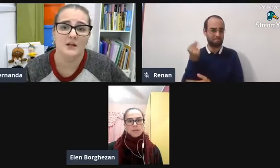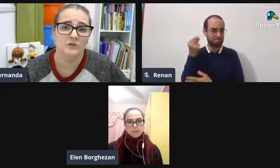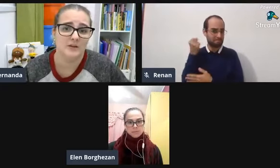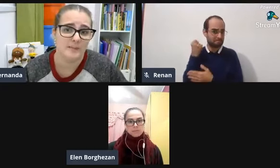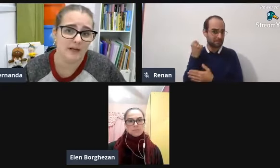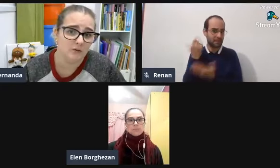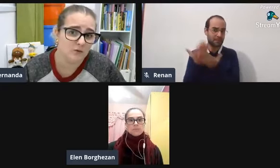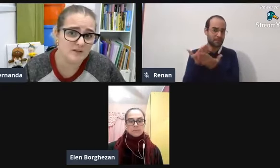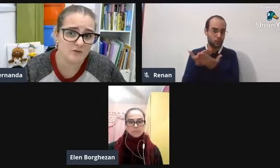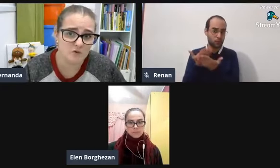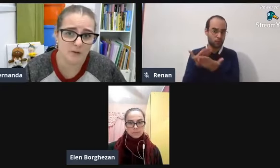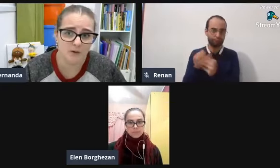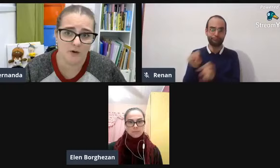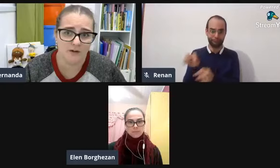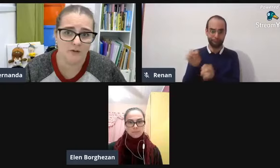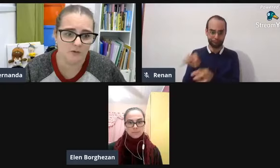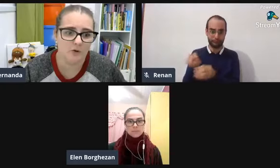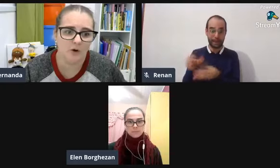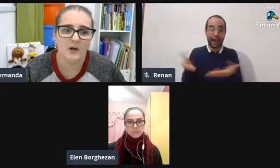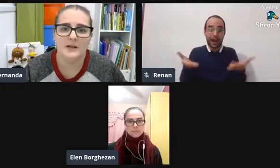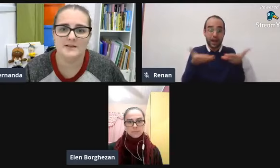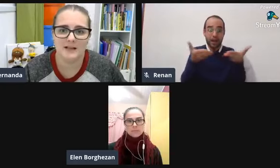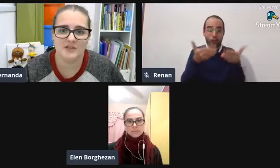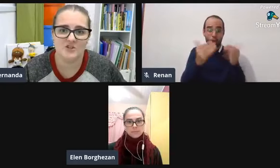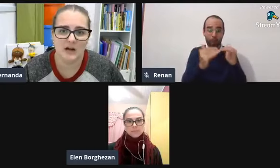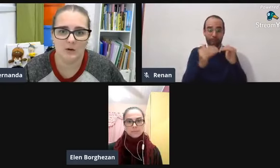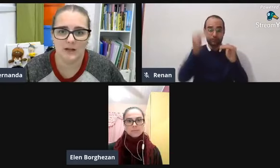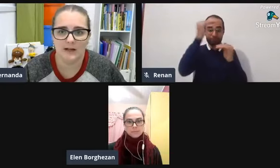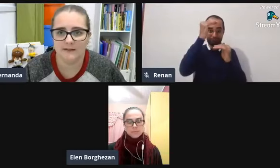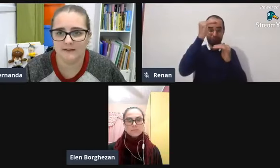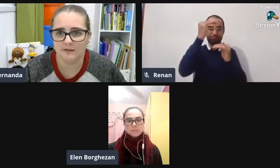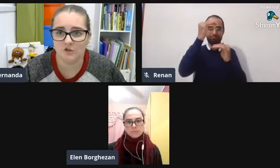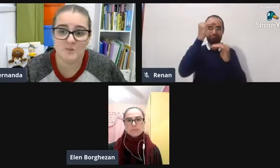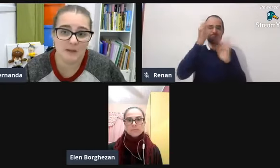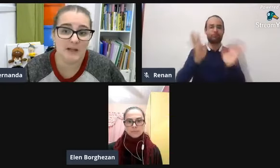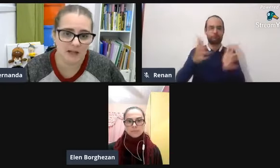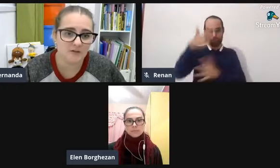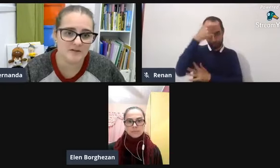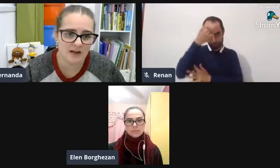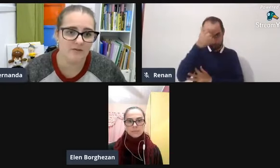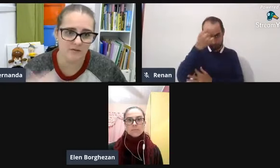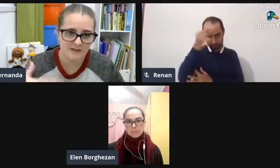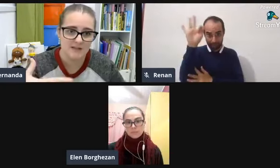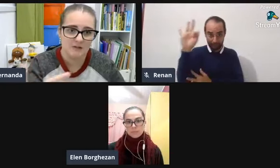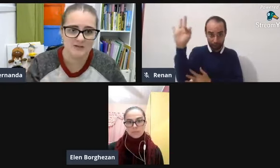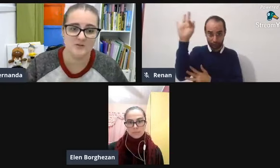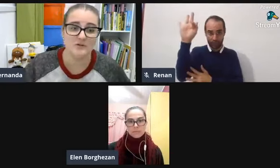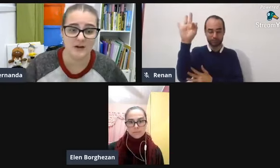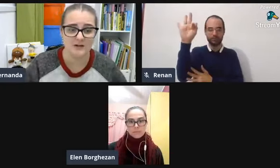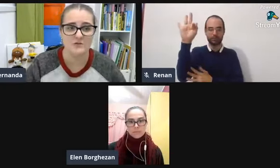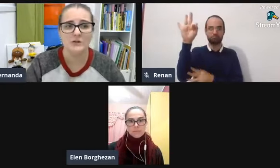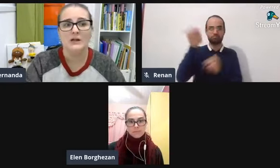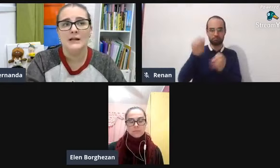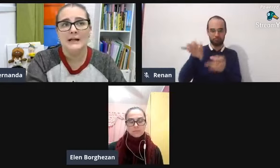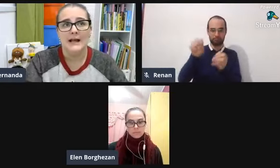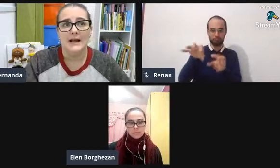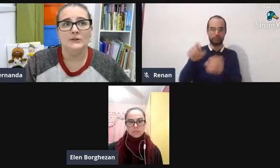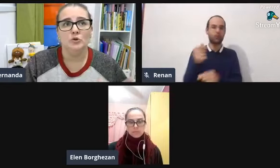atualmente, eu estou trabalhando no ensino superior, então eu não estou em sala de aula dos pequenos, né, vivenciando esse